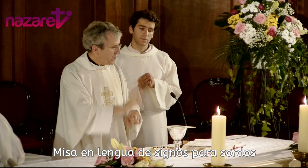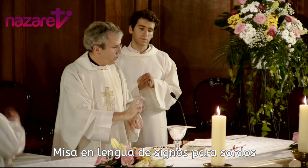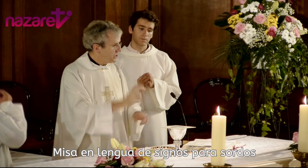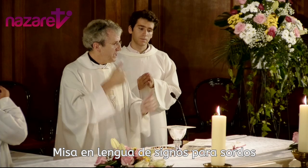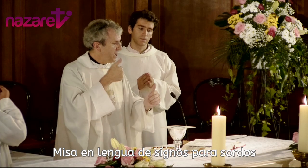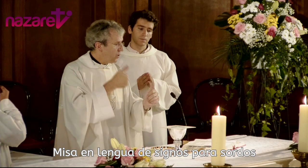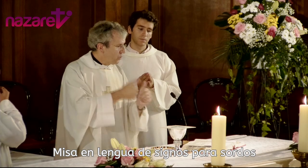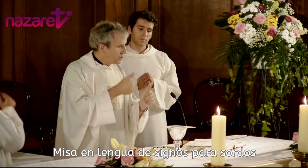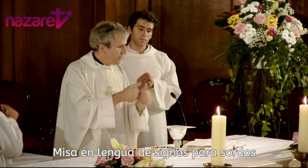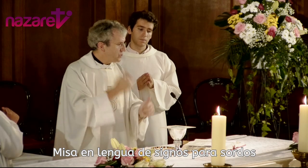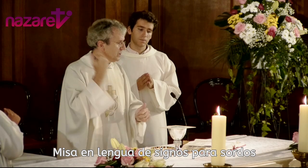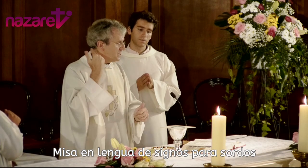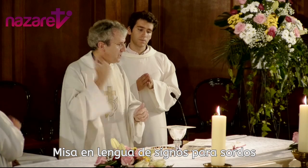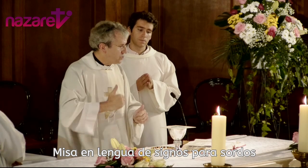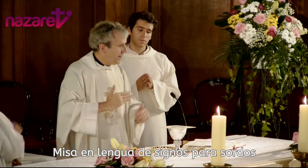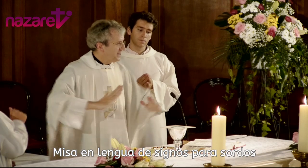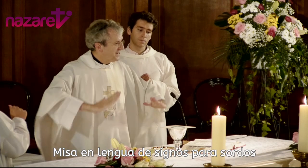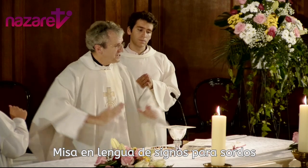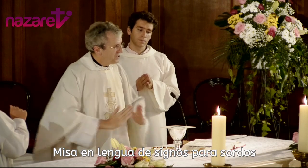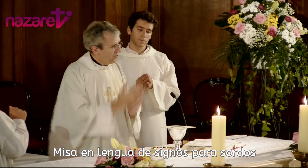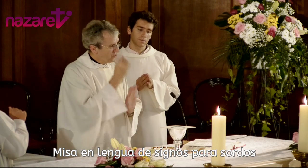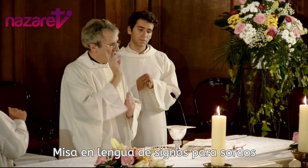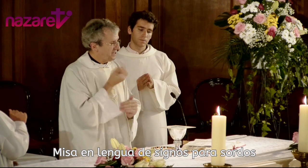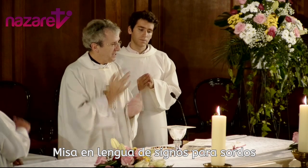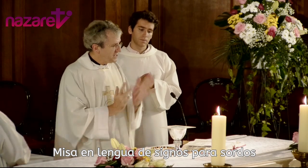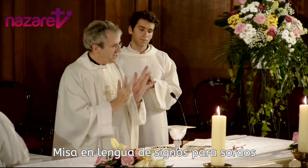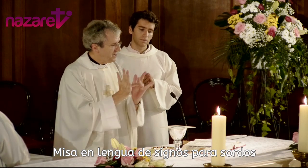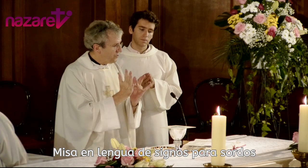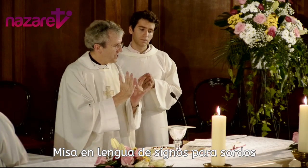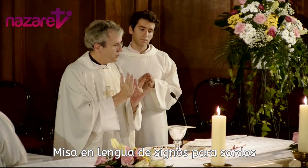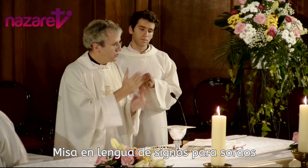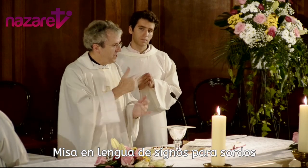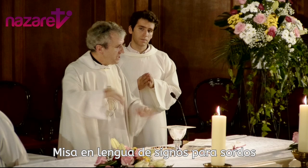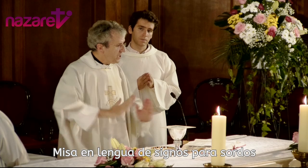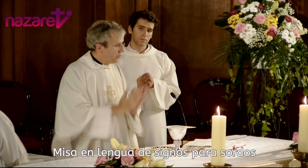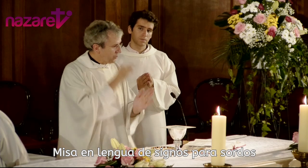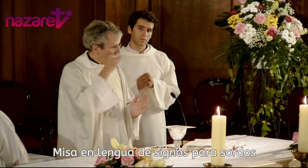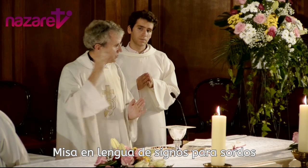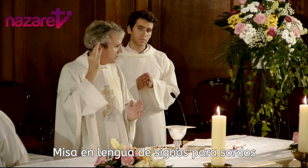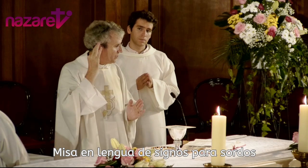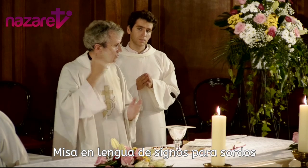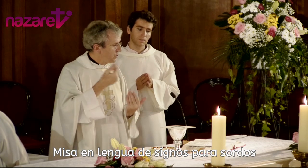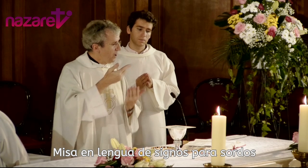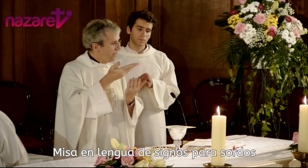José, con los apóstoles y los mártires, con Santa Teresita del Niño Jesús y con todos los santos, por